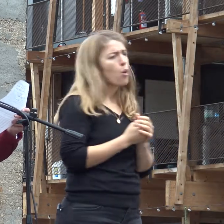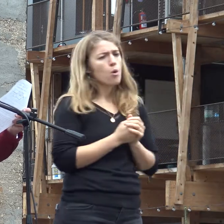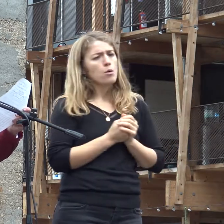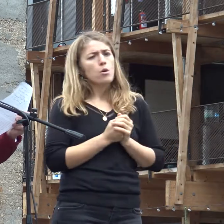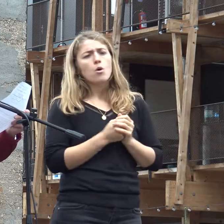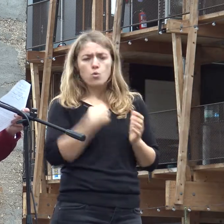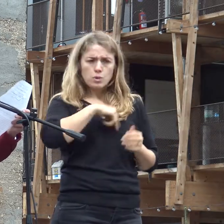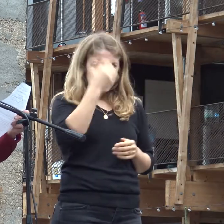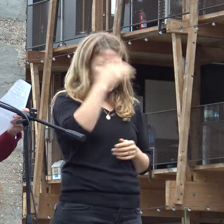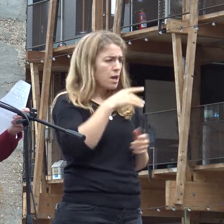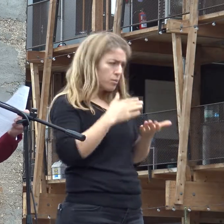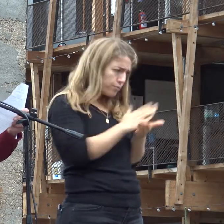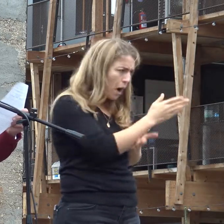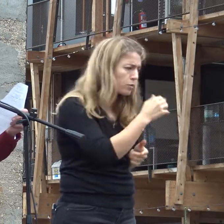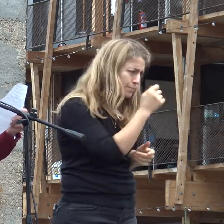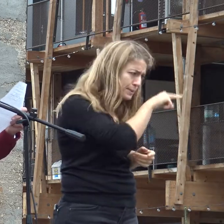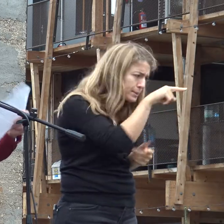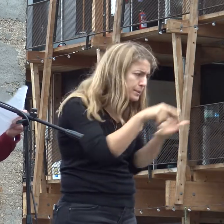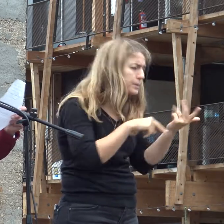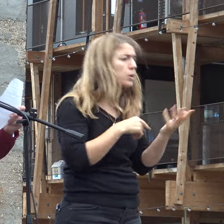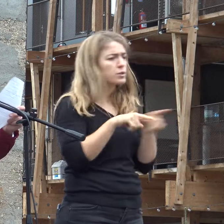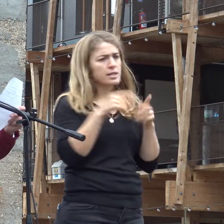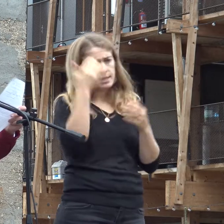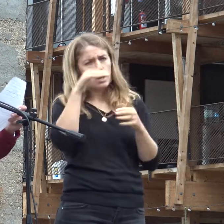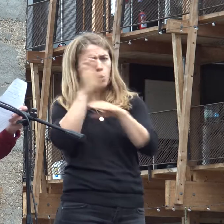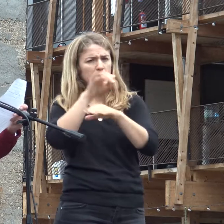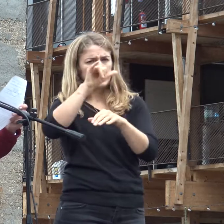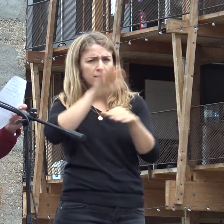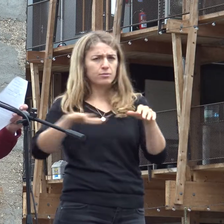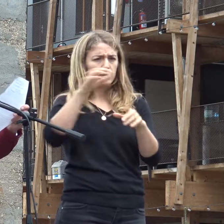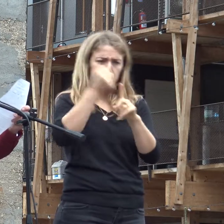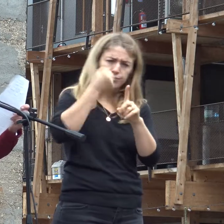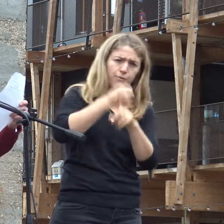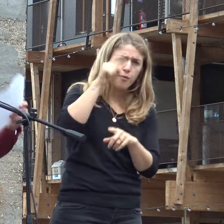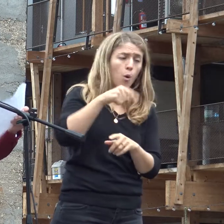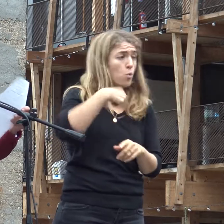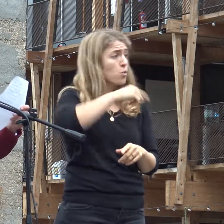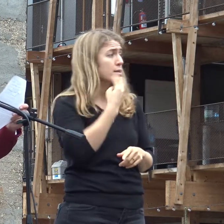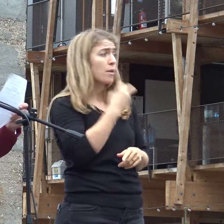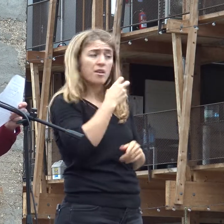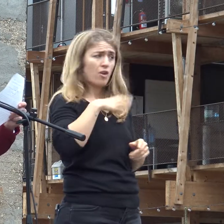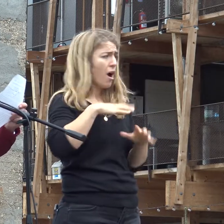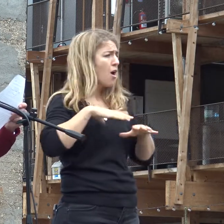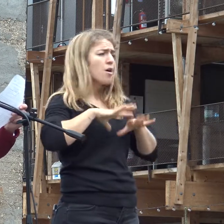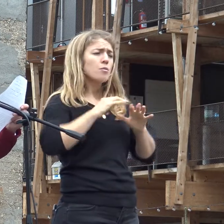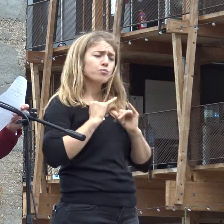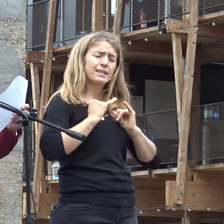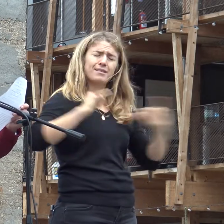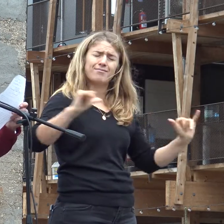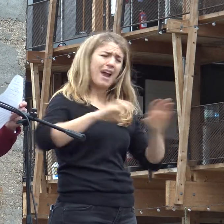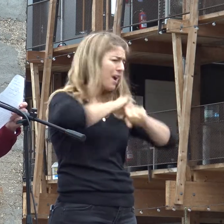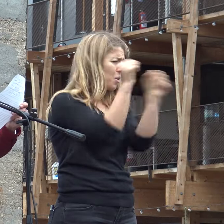aussi contre qui on veut se battre. Nous, les citoyens, nous sommes une force immense.